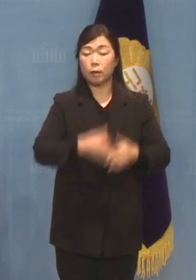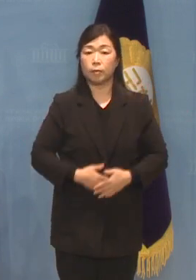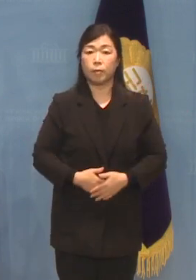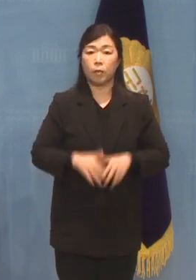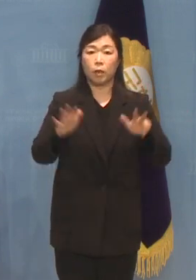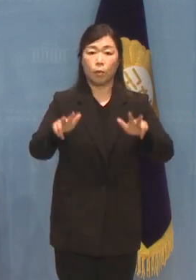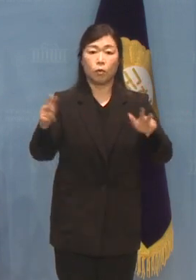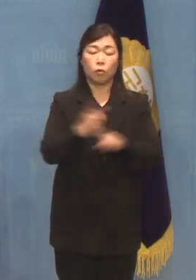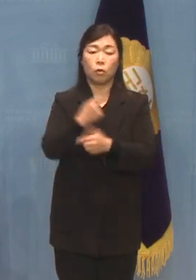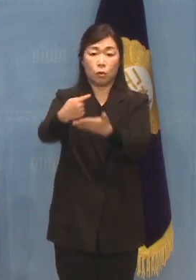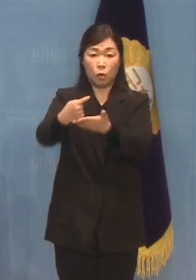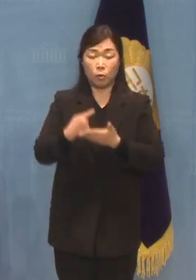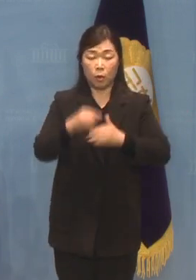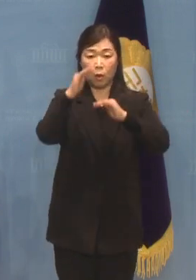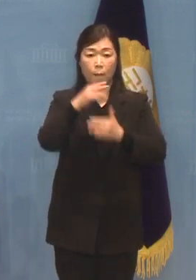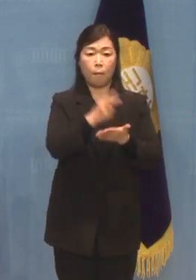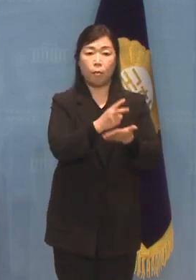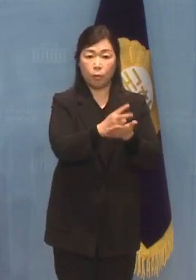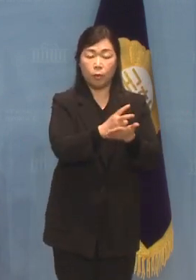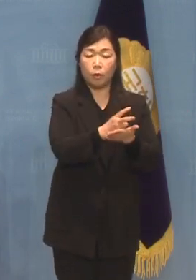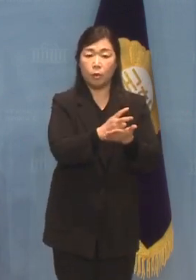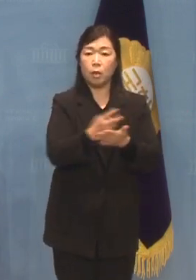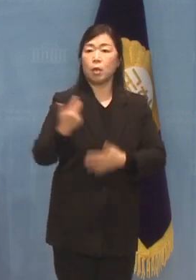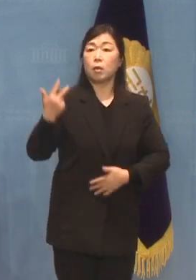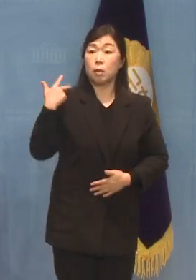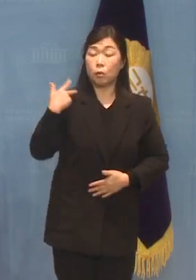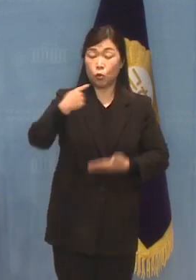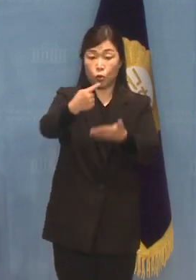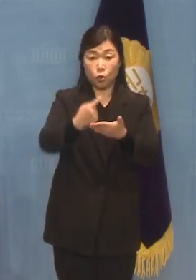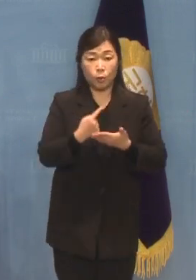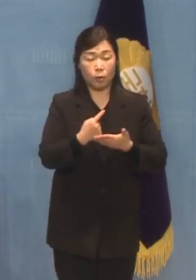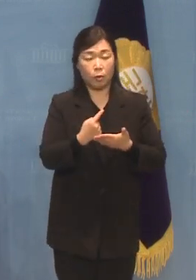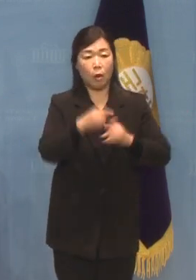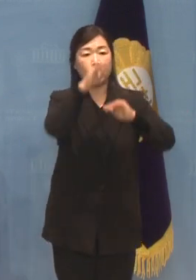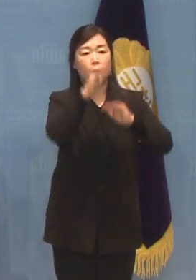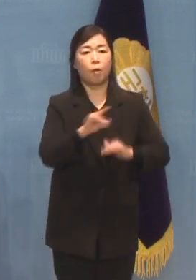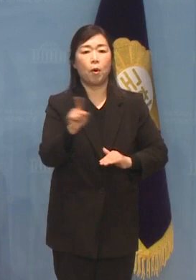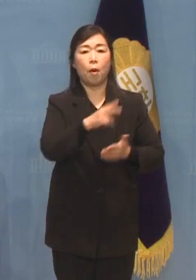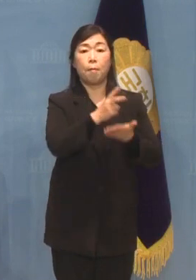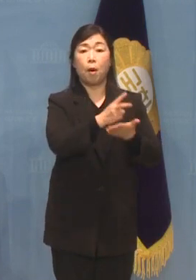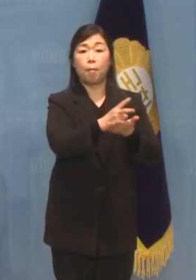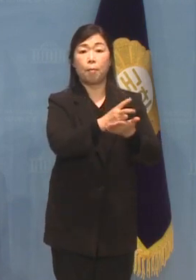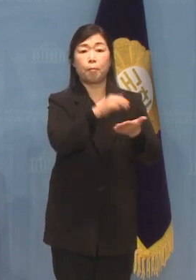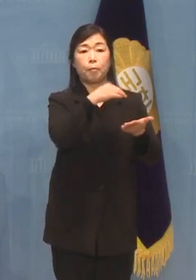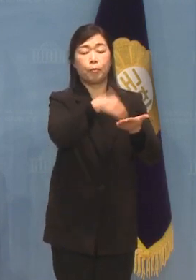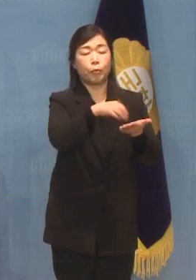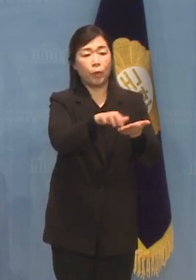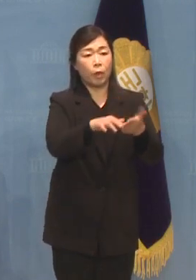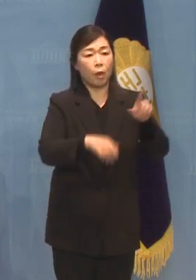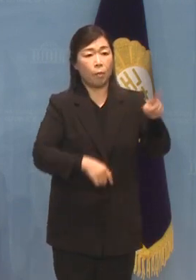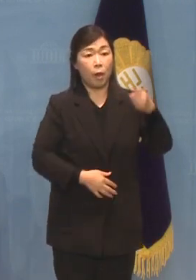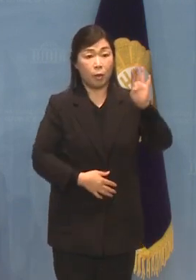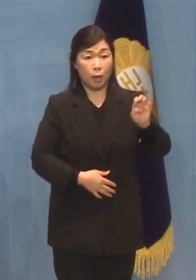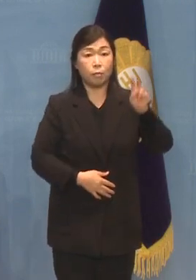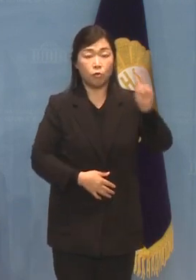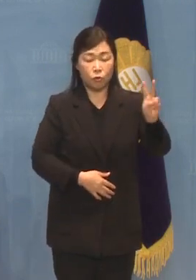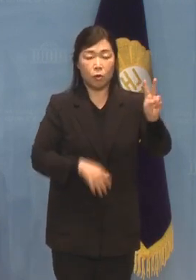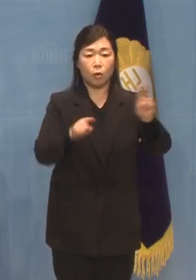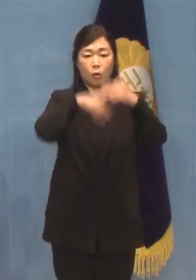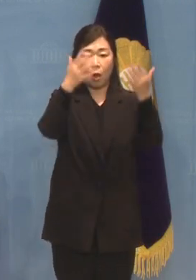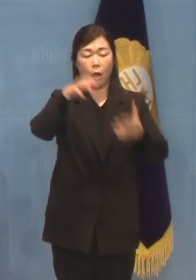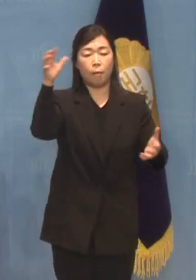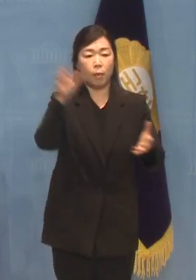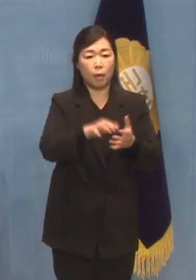접수 의안으로는 법률안 지난주 접수 의안으로는 법률안 142건 등